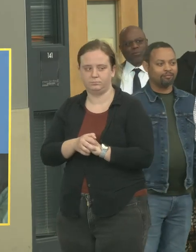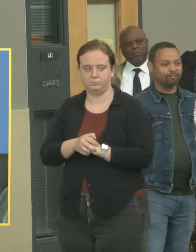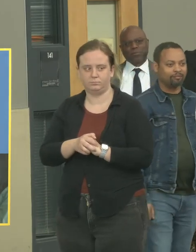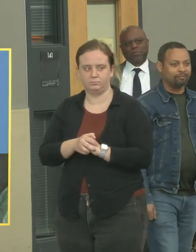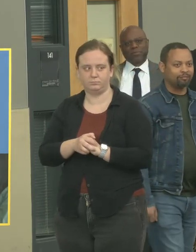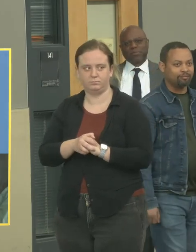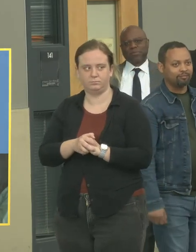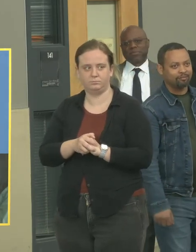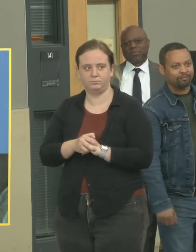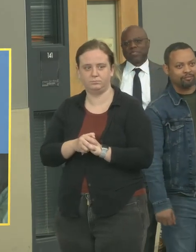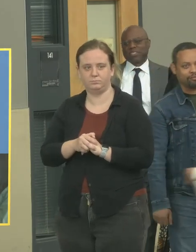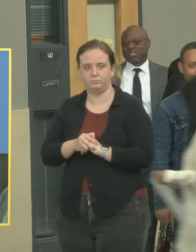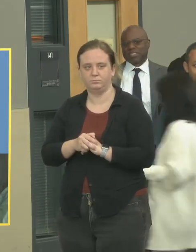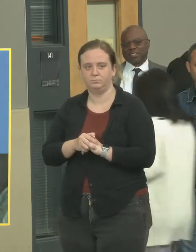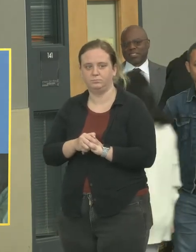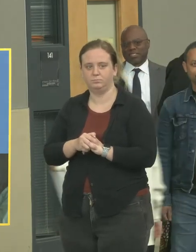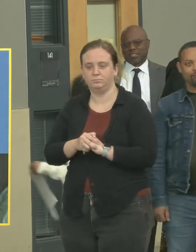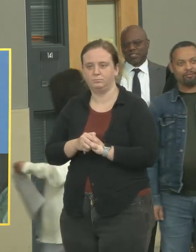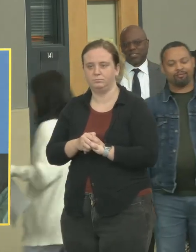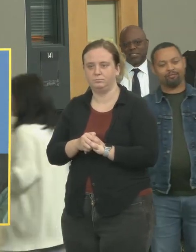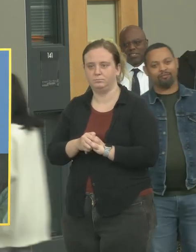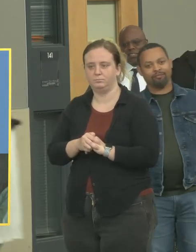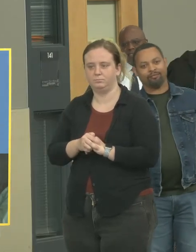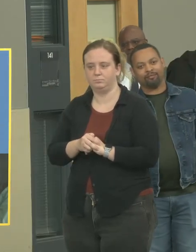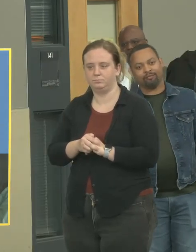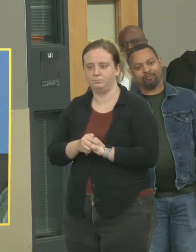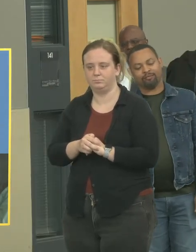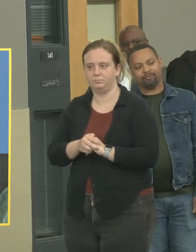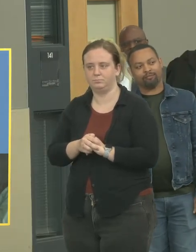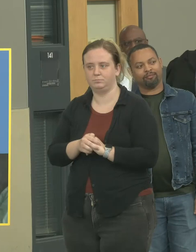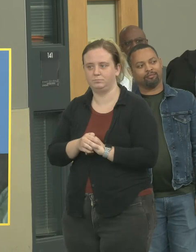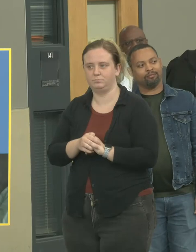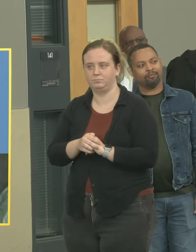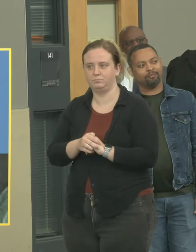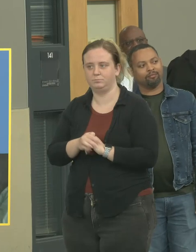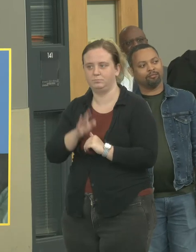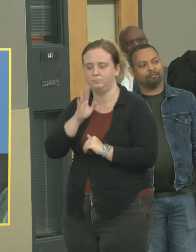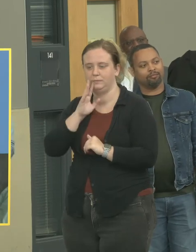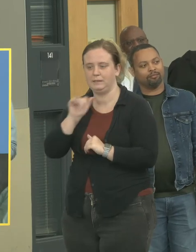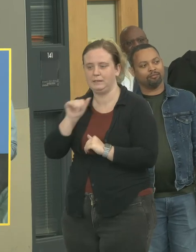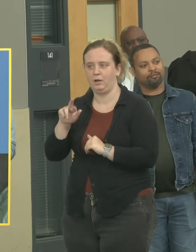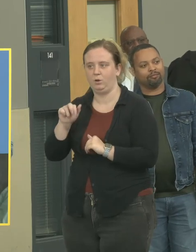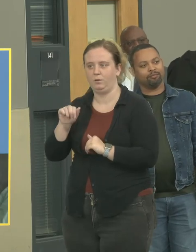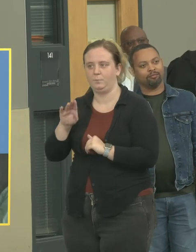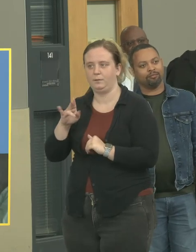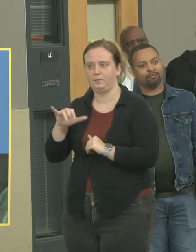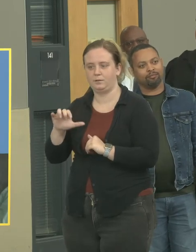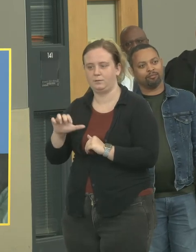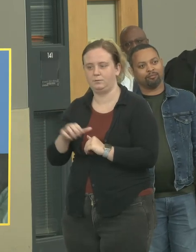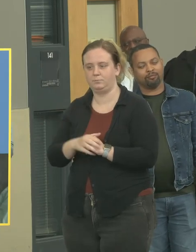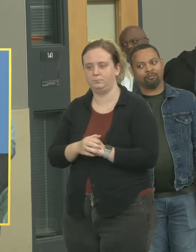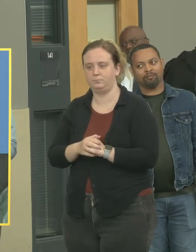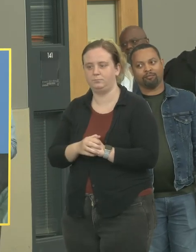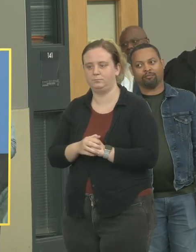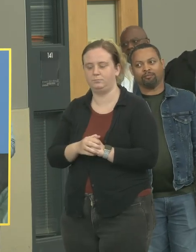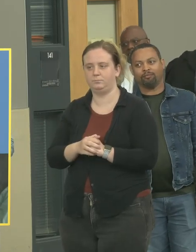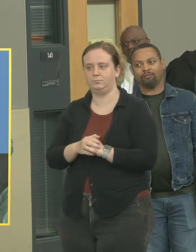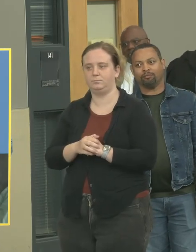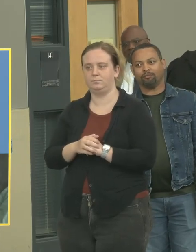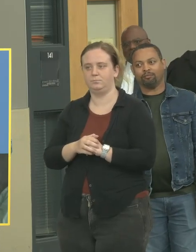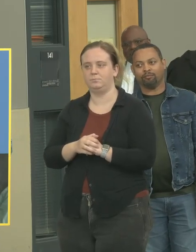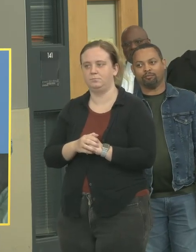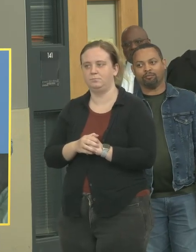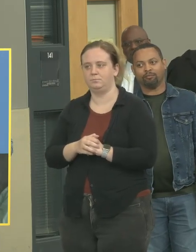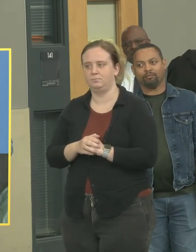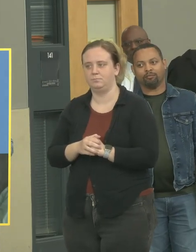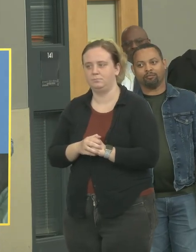Assalamu alaikum. Magaci waxa la yiraahdaa Maxamed Cali Roble, waxaan sameynayaa mترجم Soomaali u sameynayaa marka luqada